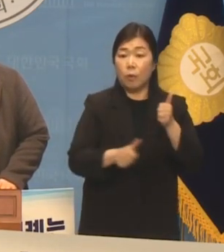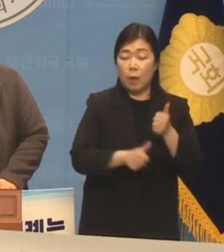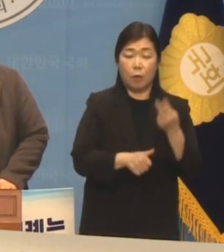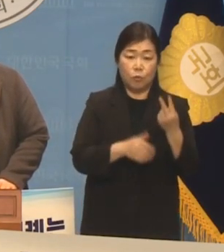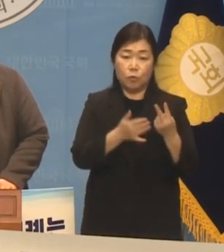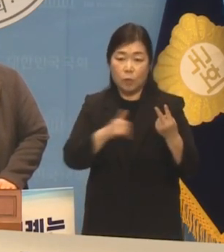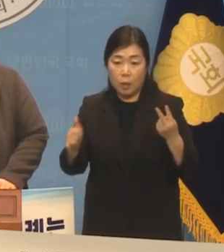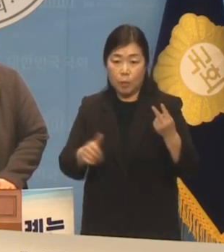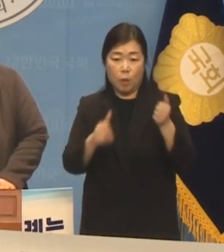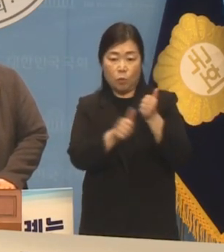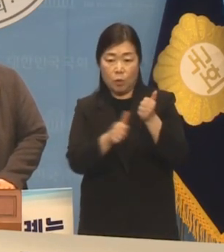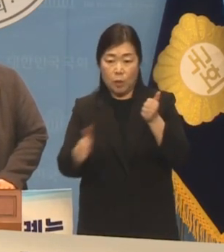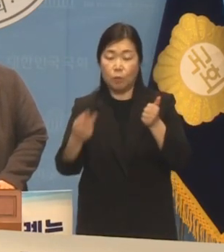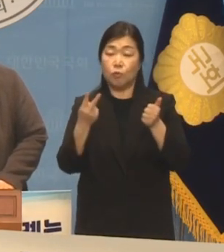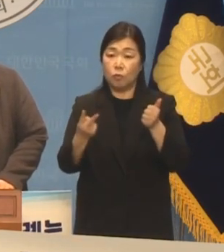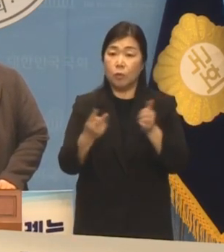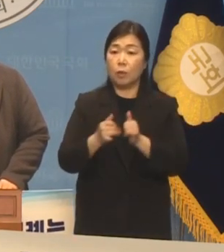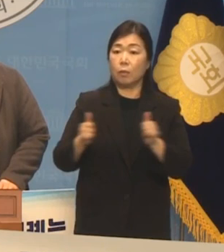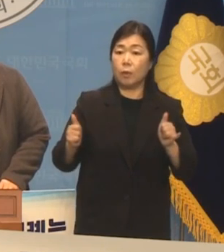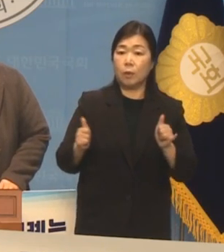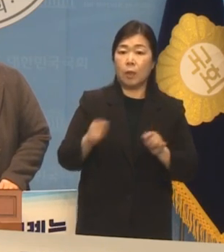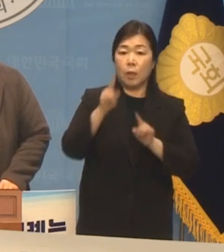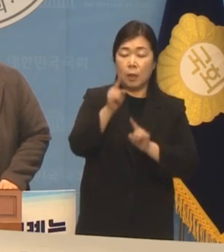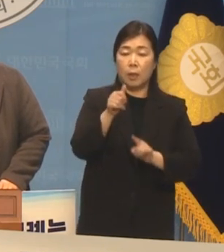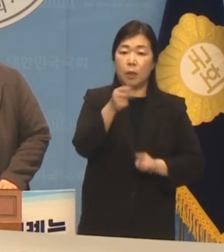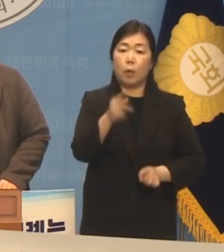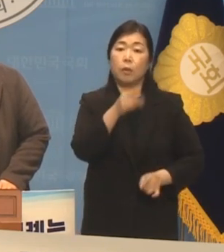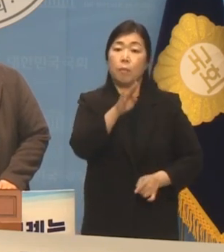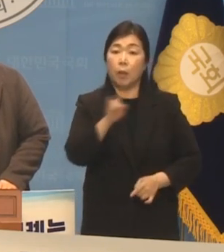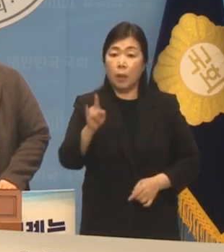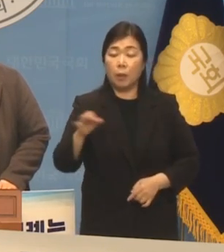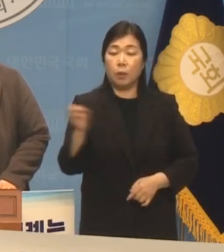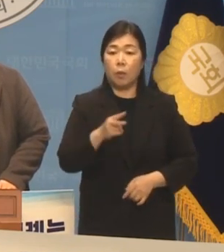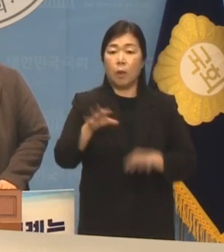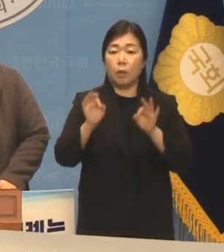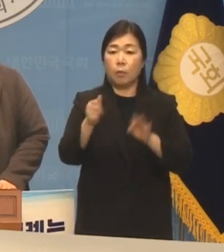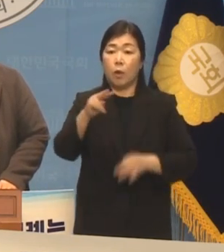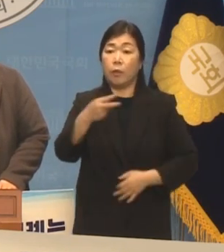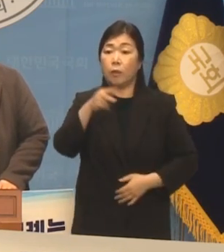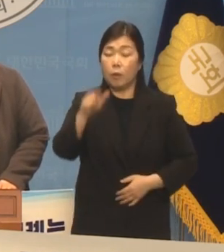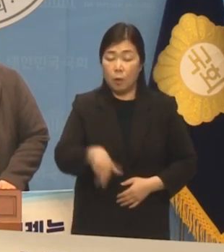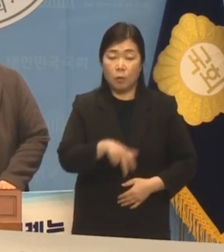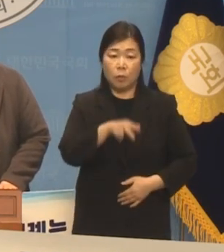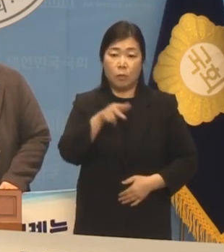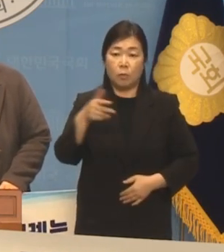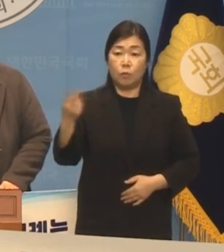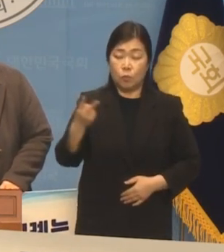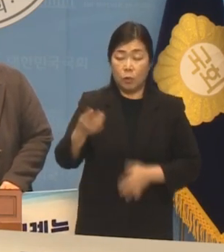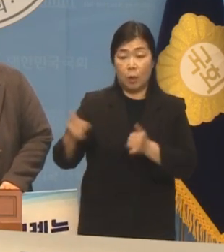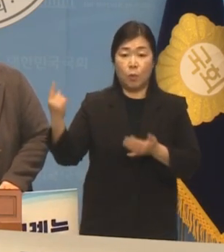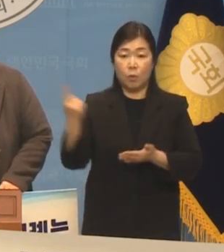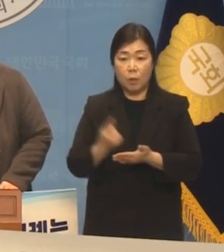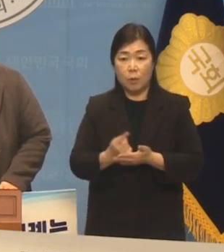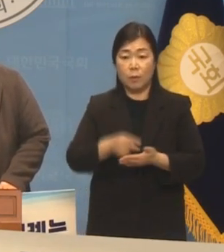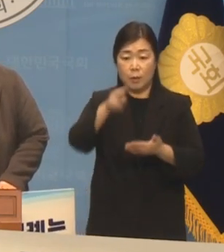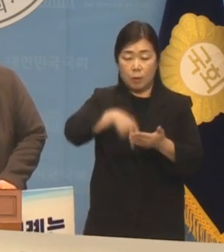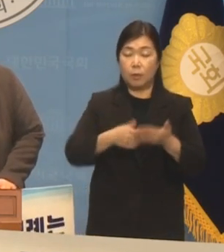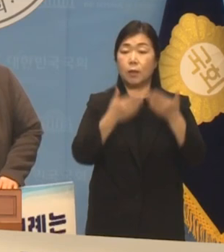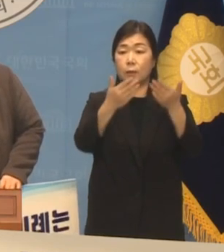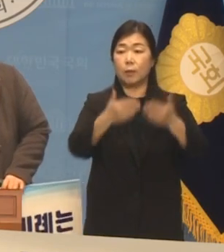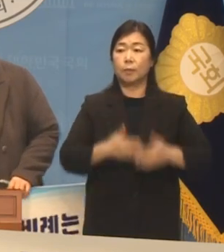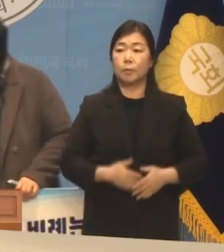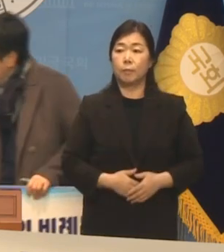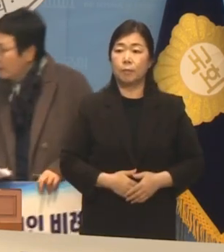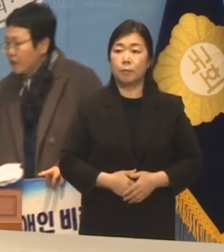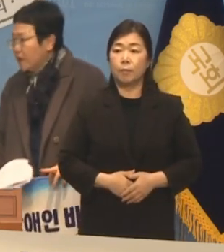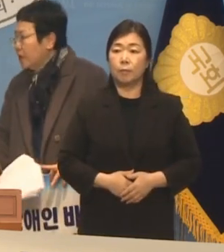분의 부위원장이 이현배 김연덕 위원장님께서 낭독해